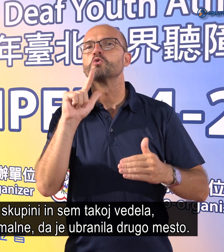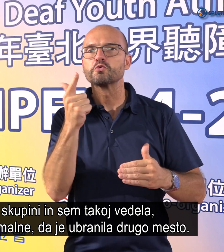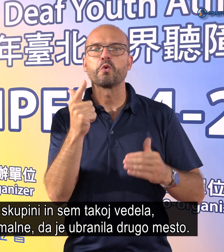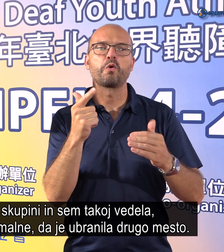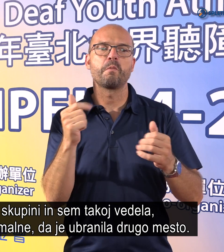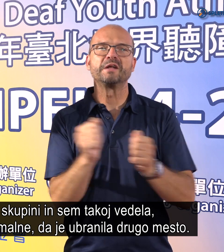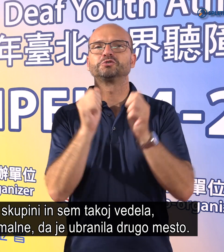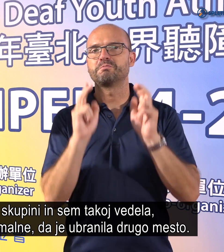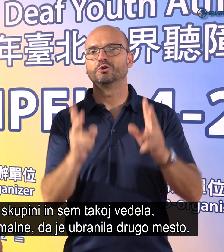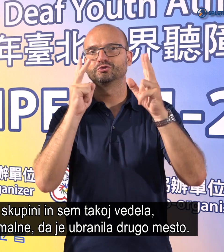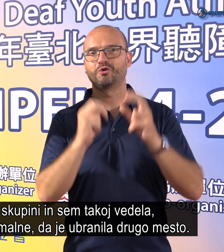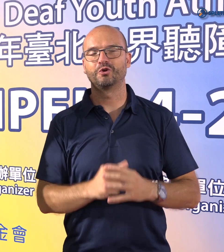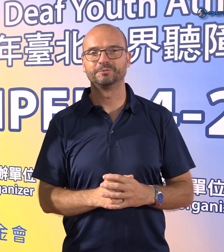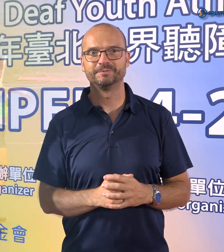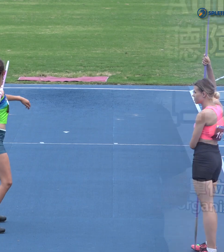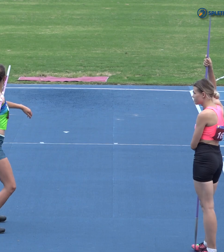ubranila.